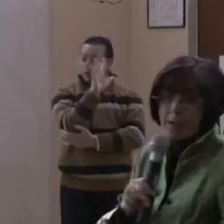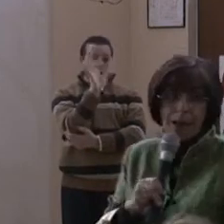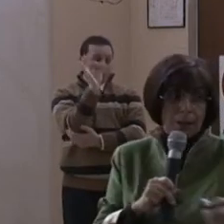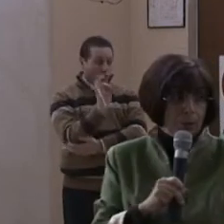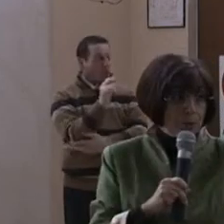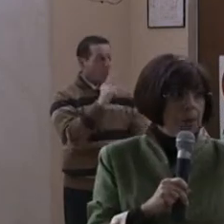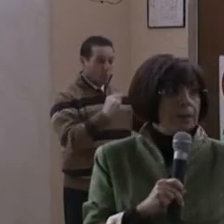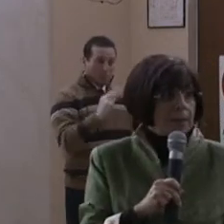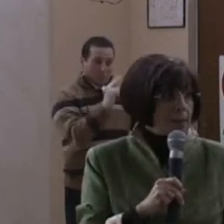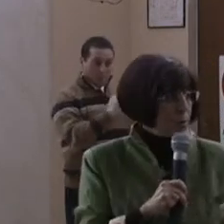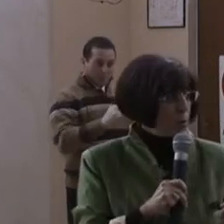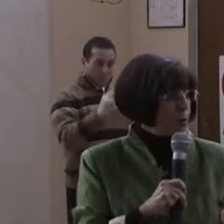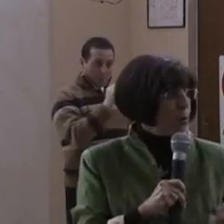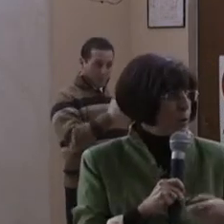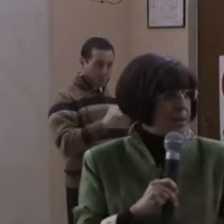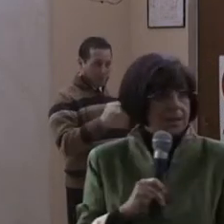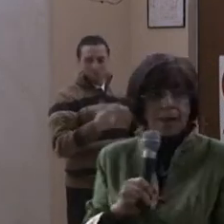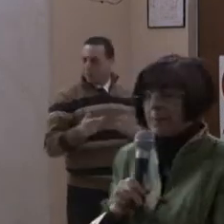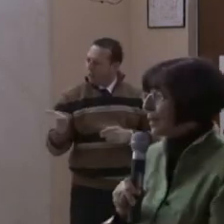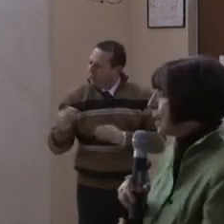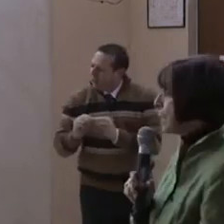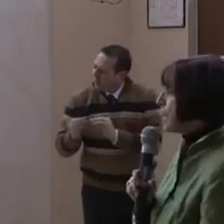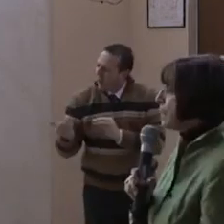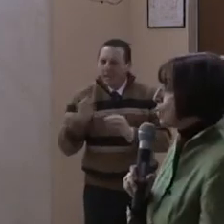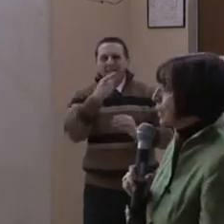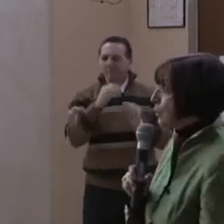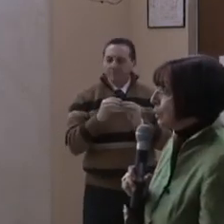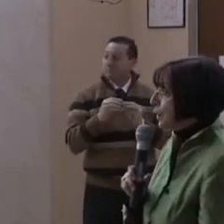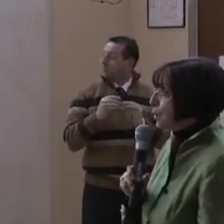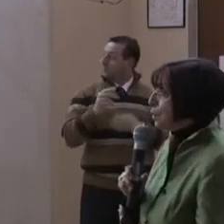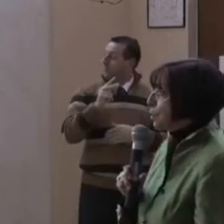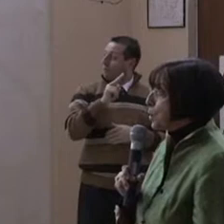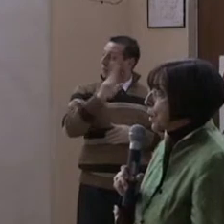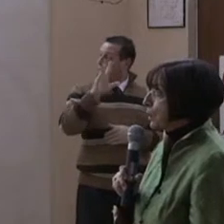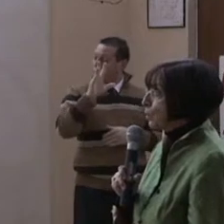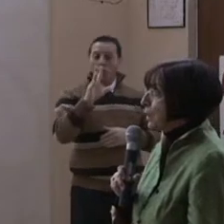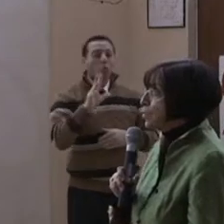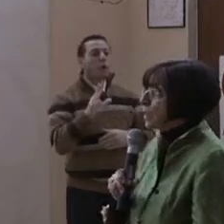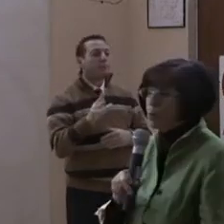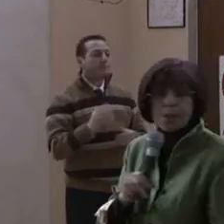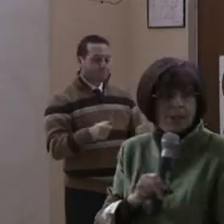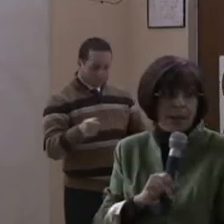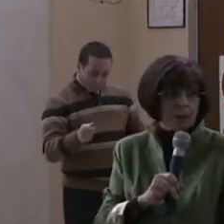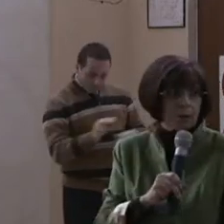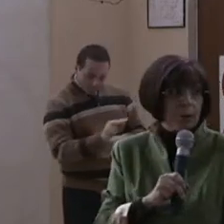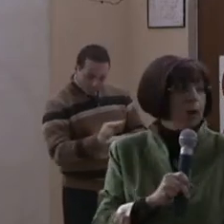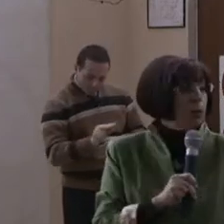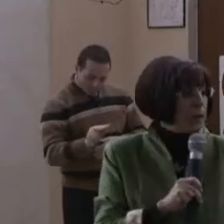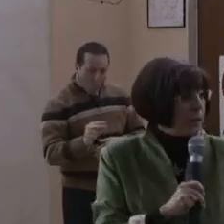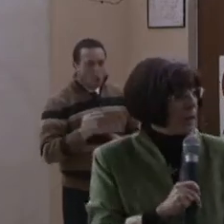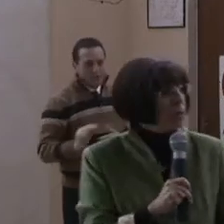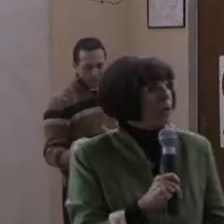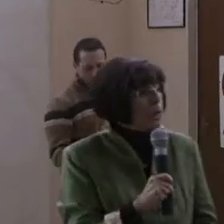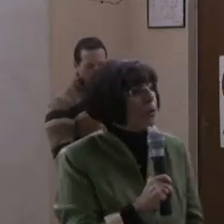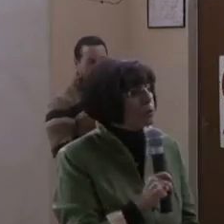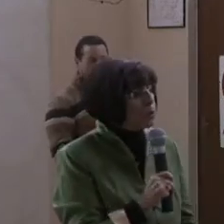35% parlando tra loro e l'insegnante, e soltanto il 25% leggendo scritto.